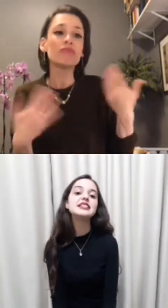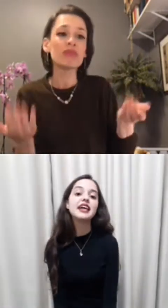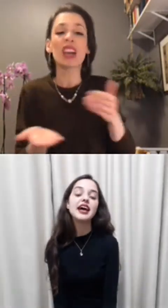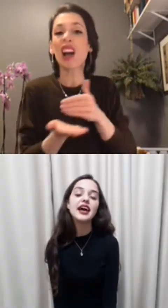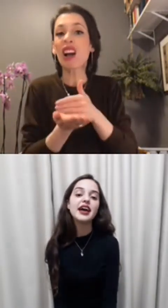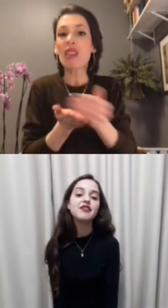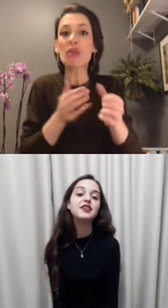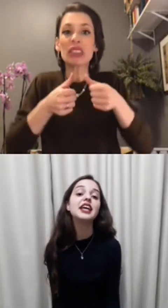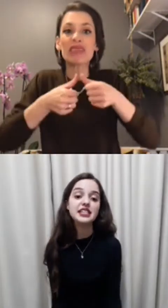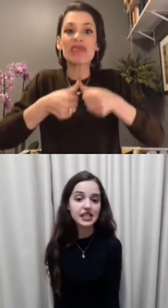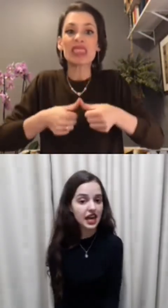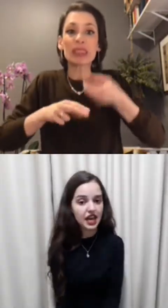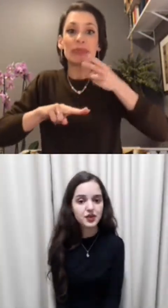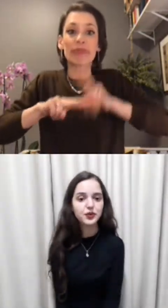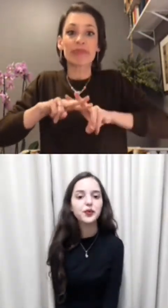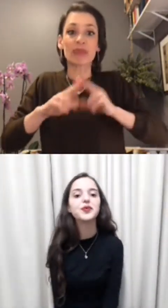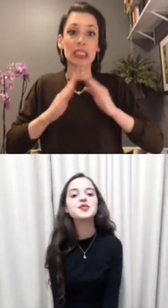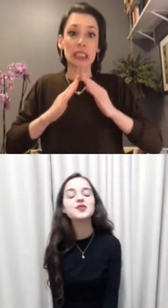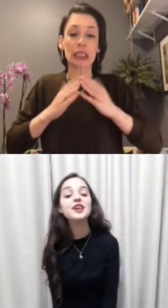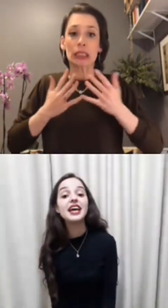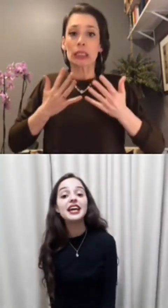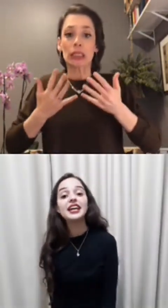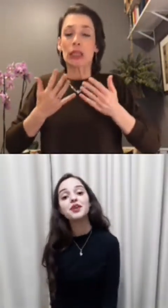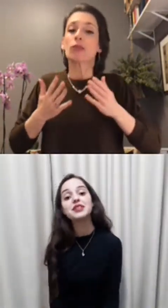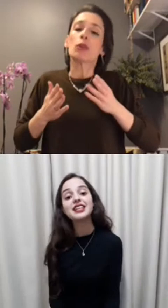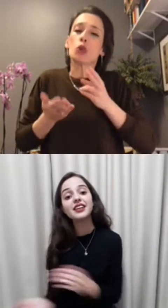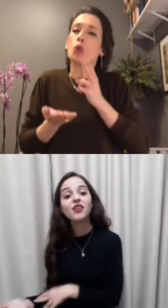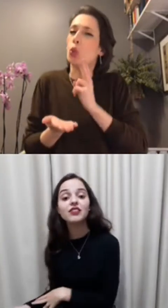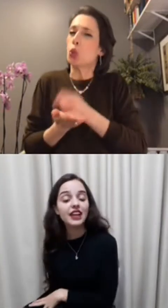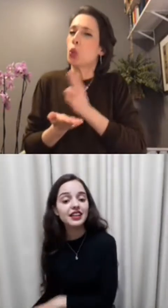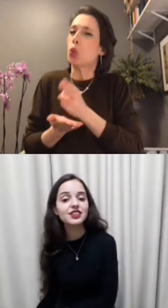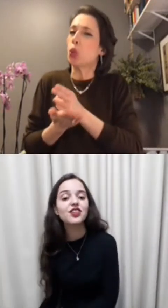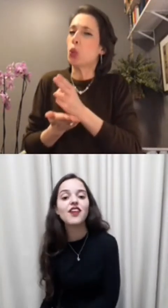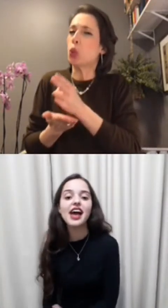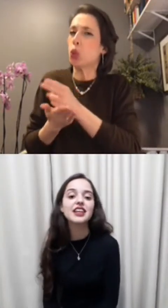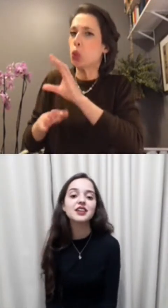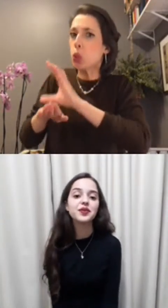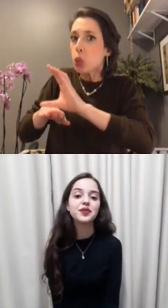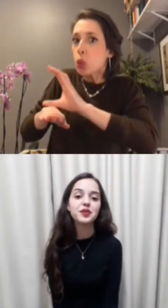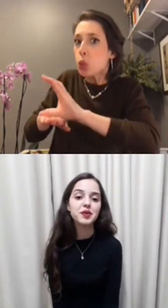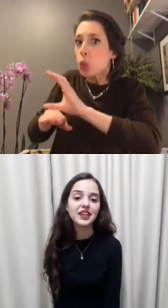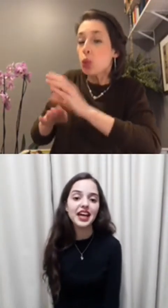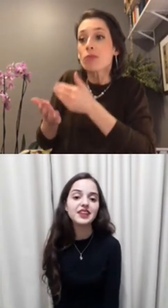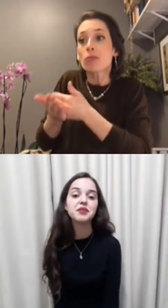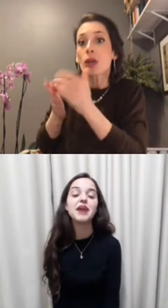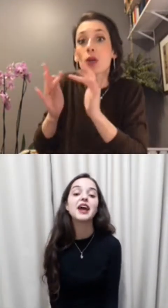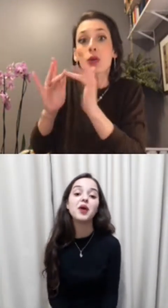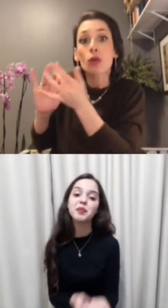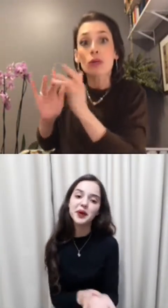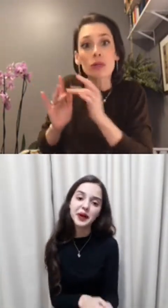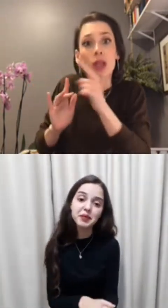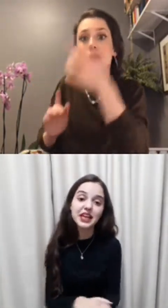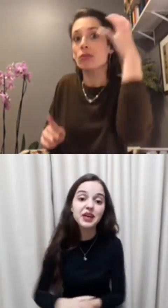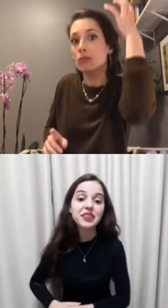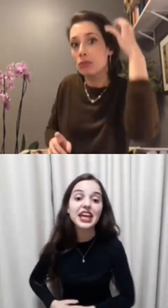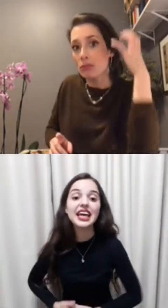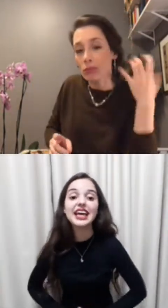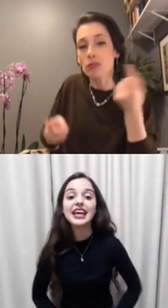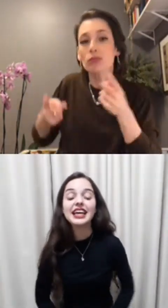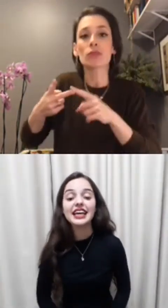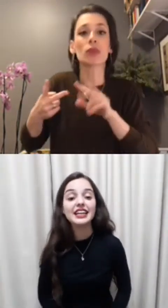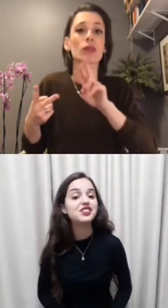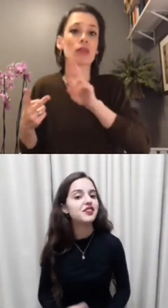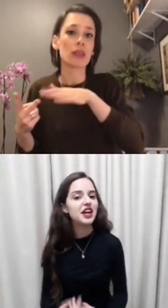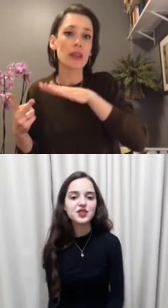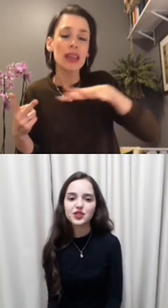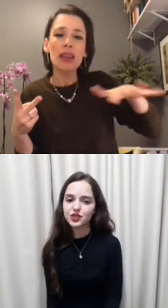mais. Finalizei o curso e comecei a ter o contato com ela, com o irmão dela, o Rimar, com a Pamela